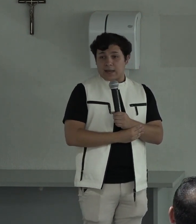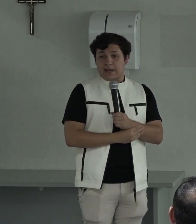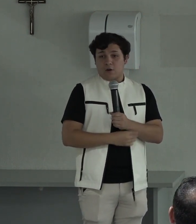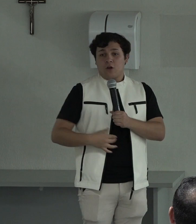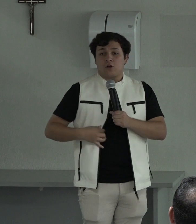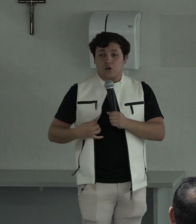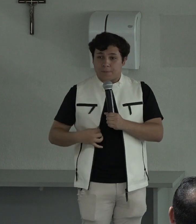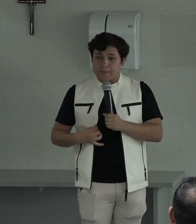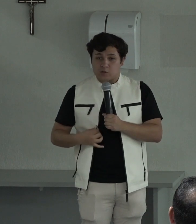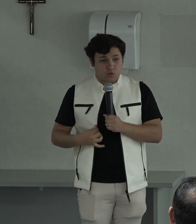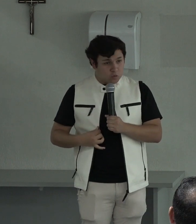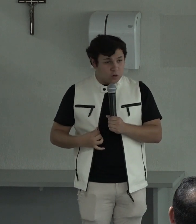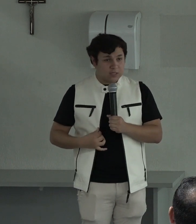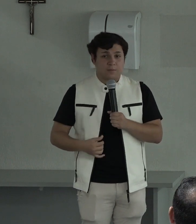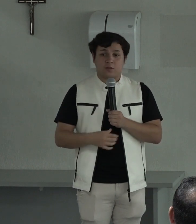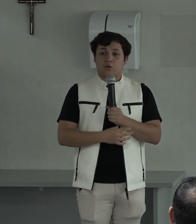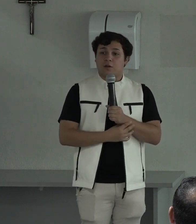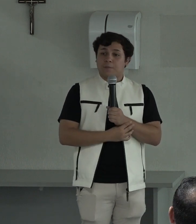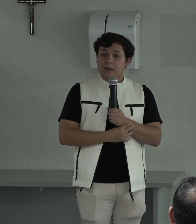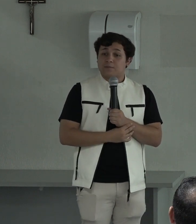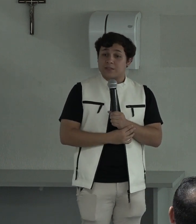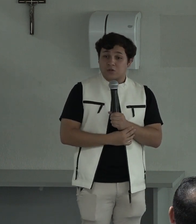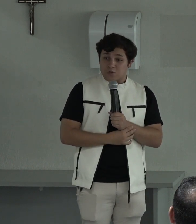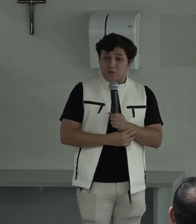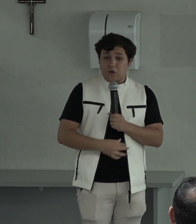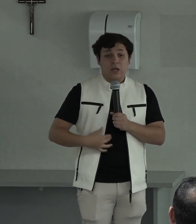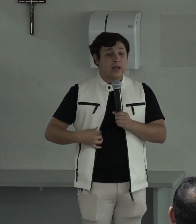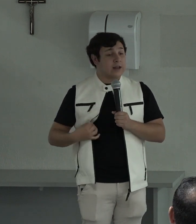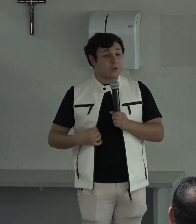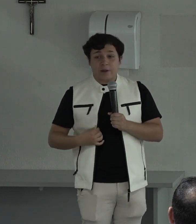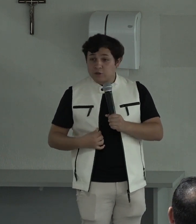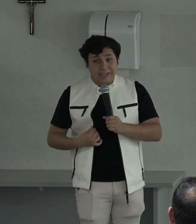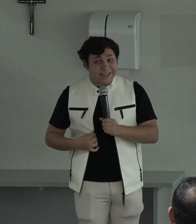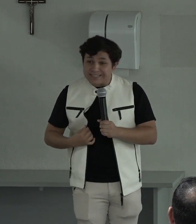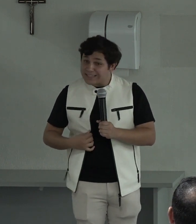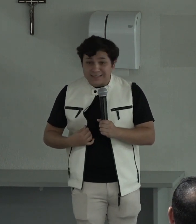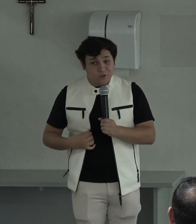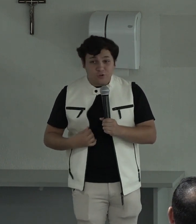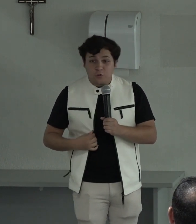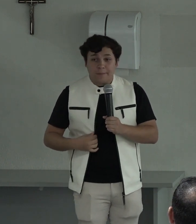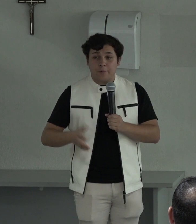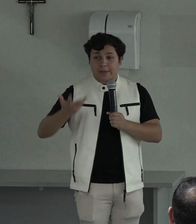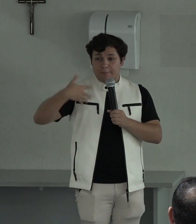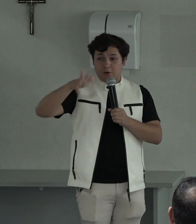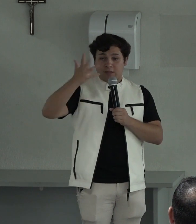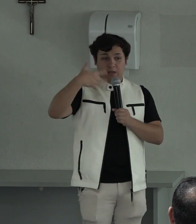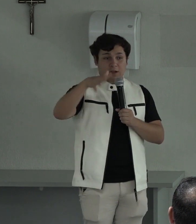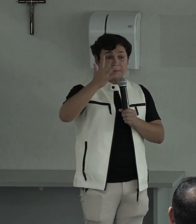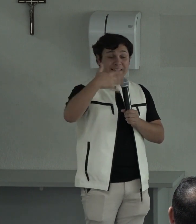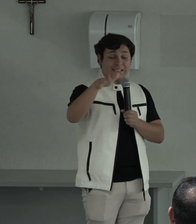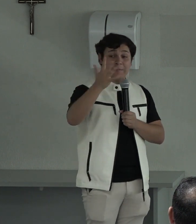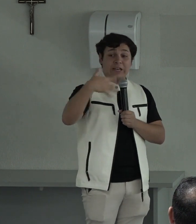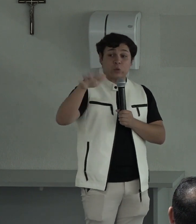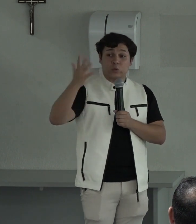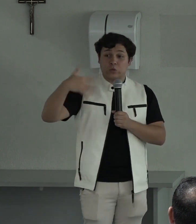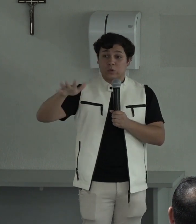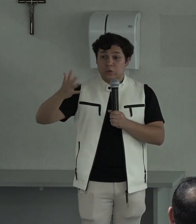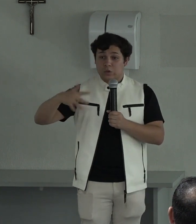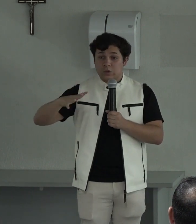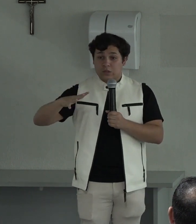claro, ropa más oscura. Si mi tono de piel es más oscuro, la ropa no tiene que ser tan oscura. ¿Por qué? Porque tengo que ver las manos. Si